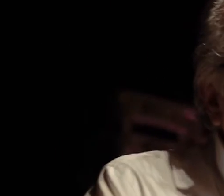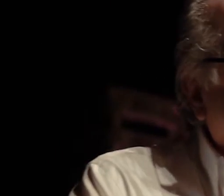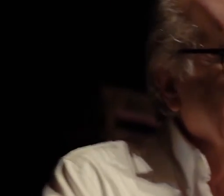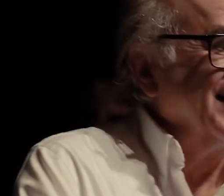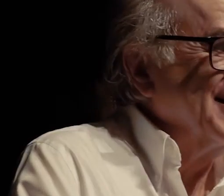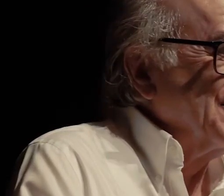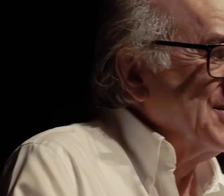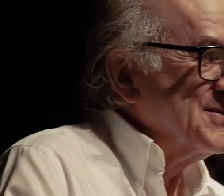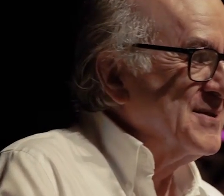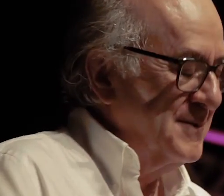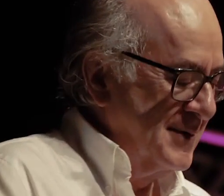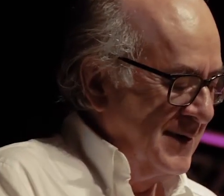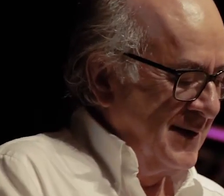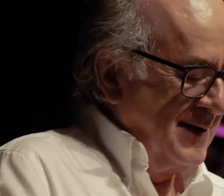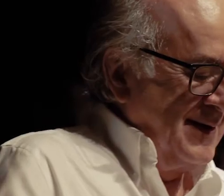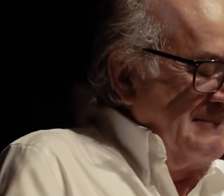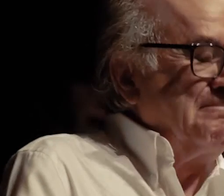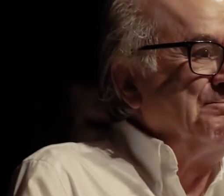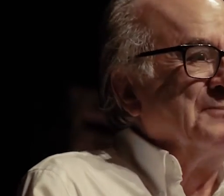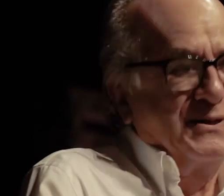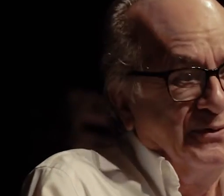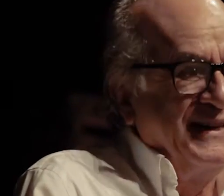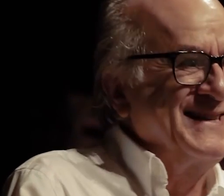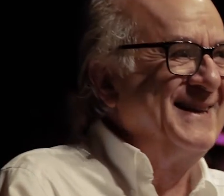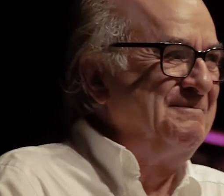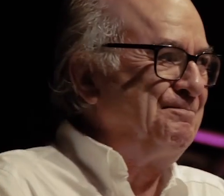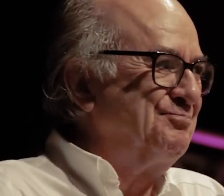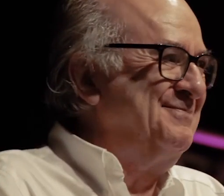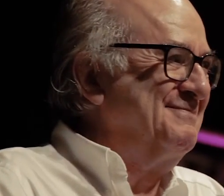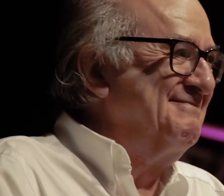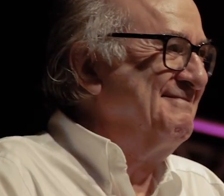Olá, boa tarde a todos. Mais uma vez.